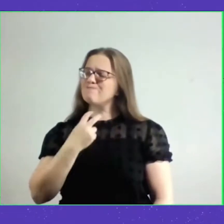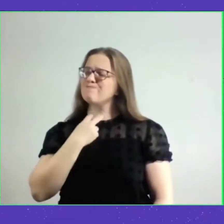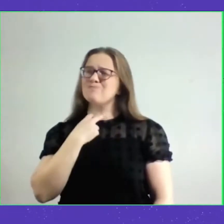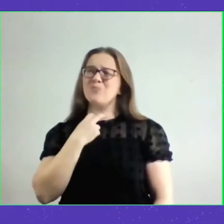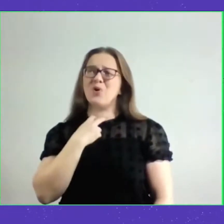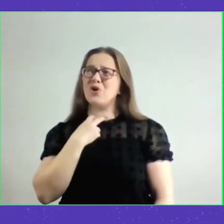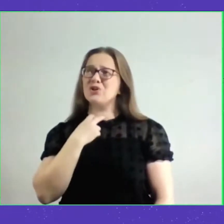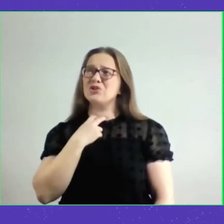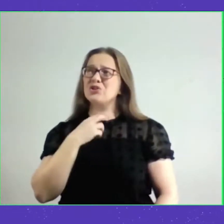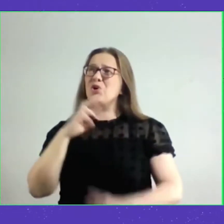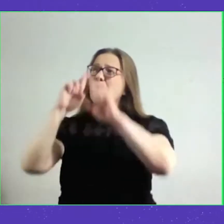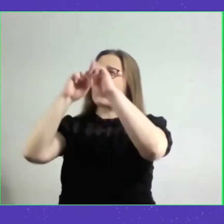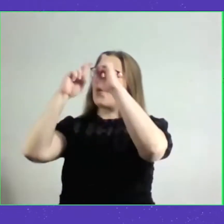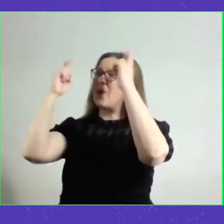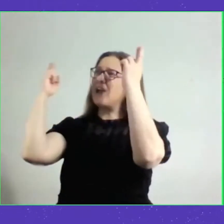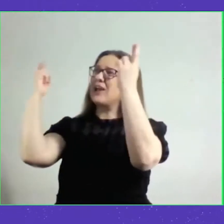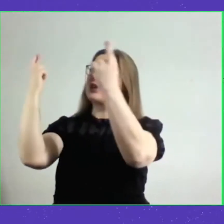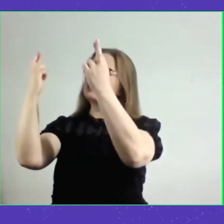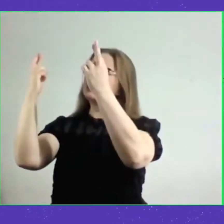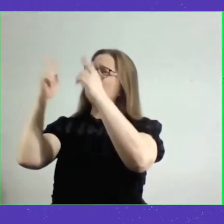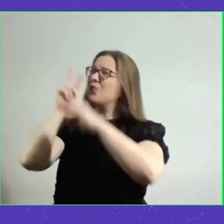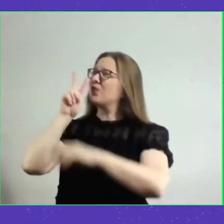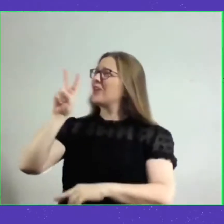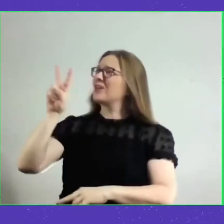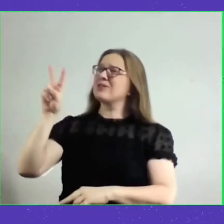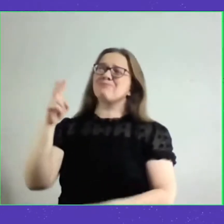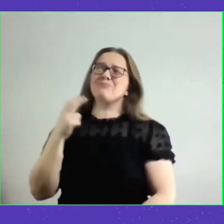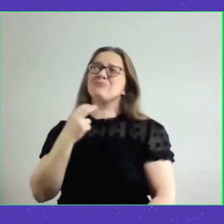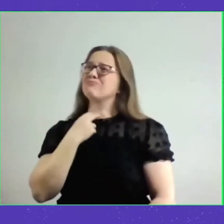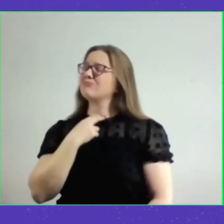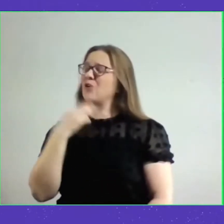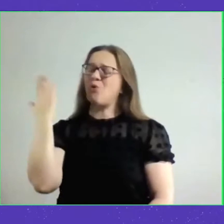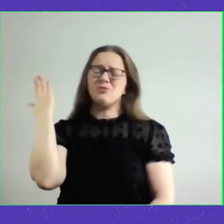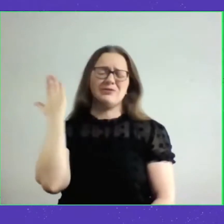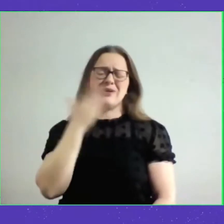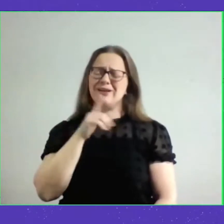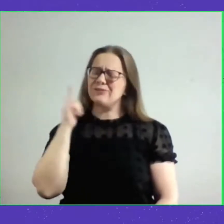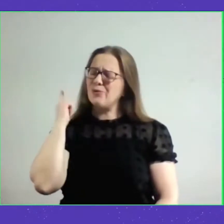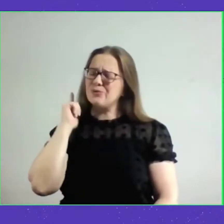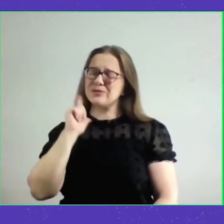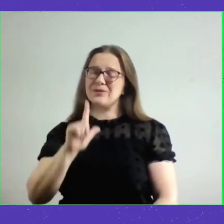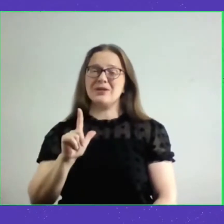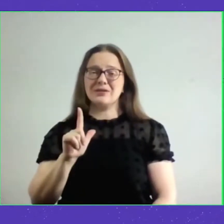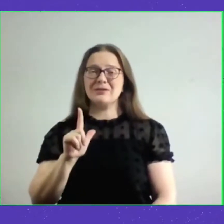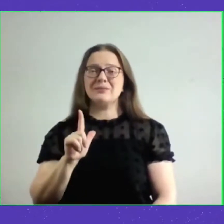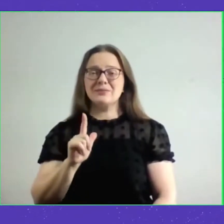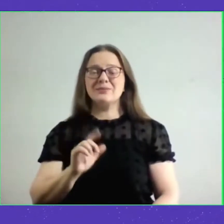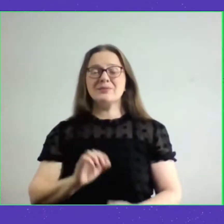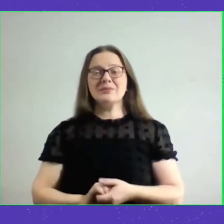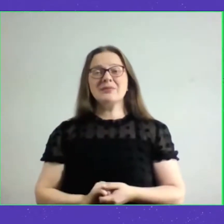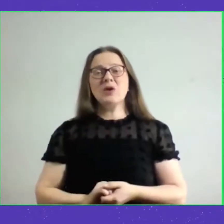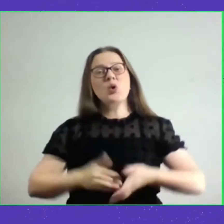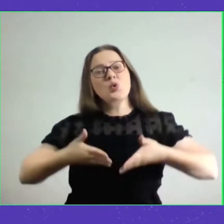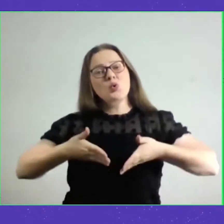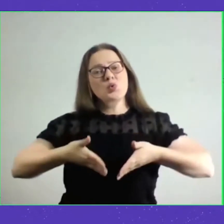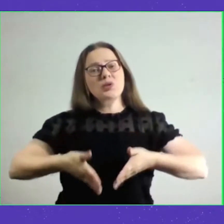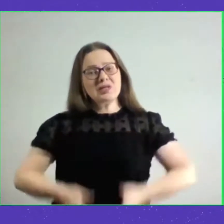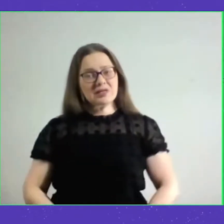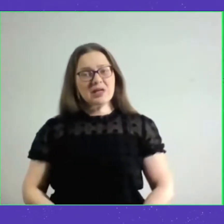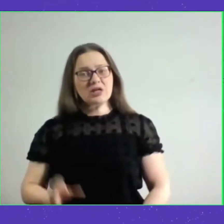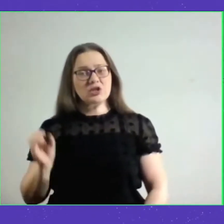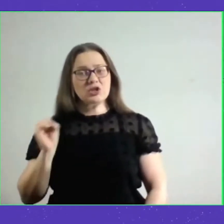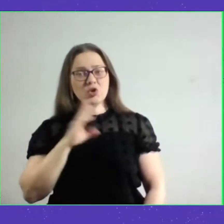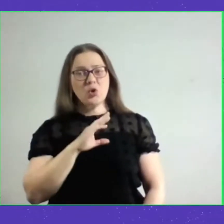o reino de Deus. Então, esse nascer de novo aqui, na verdade, é nascer do